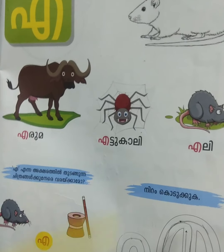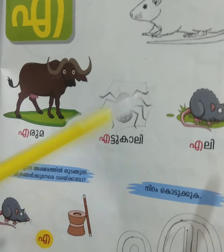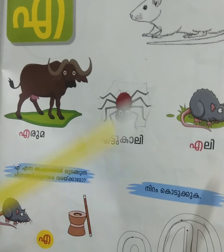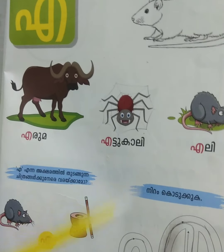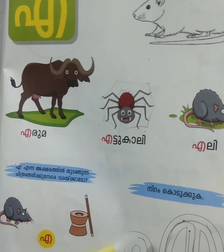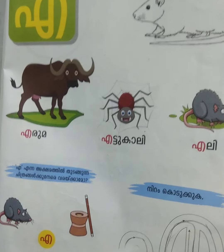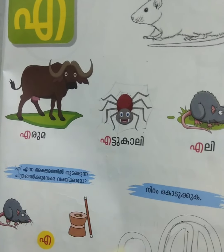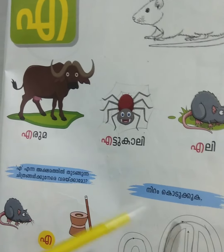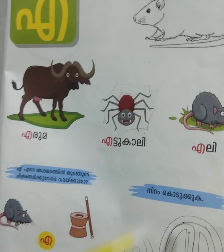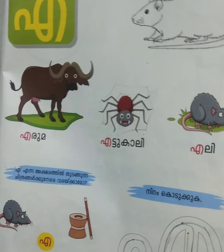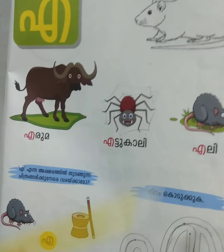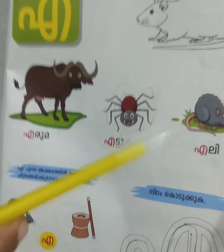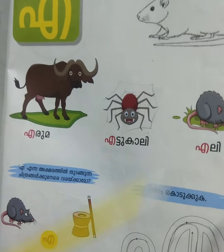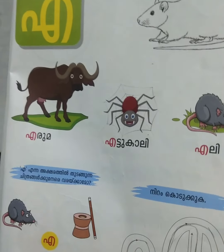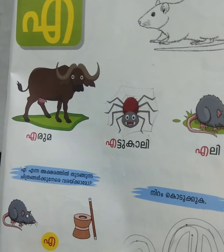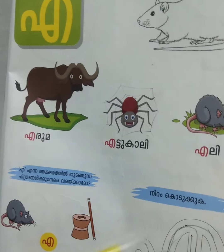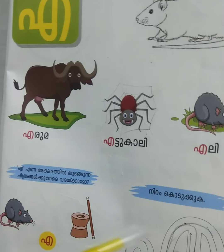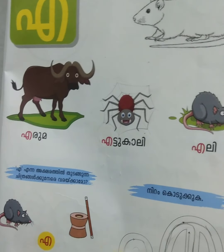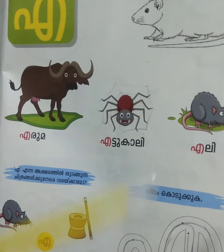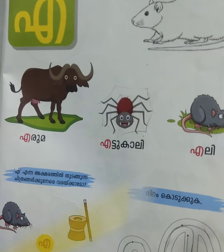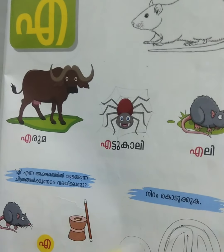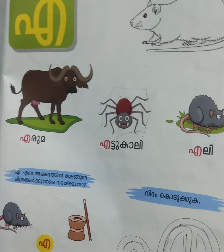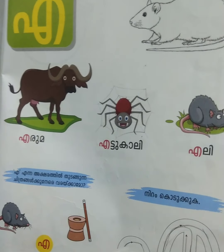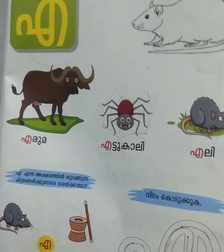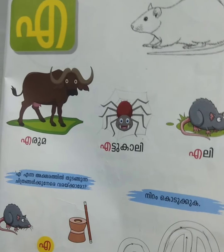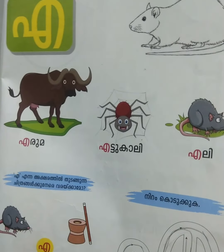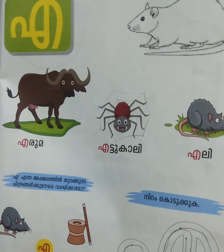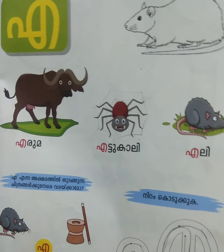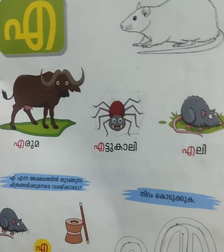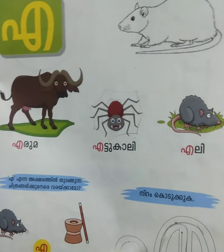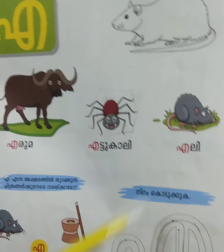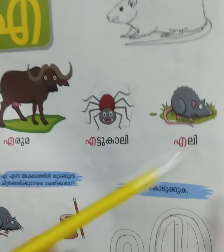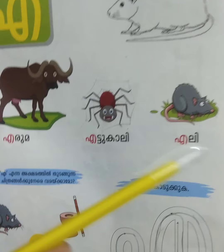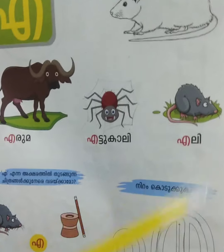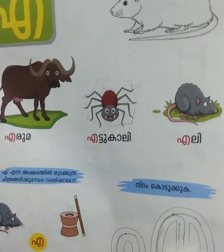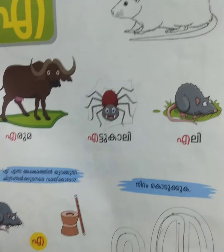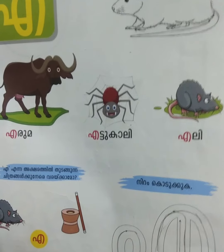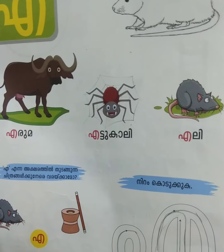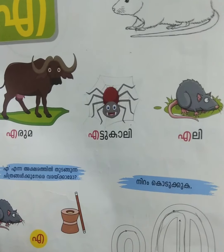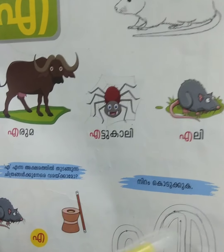അല്ലെ, പറഞ്ഞോണ്ട്. എ ആണ് നമ്മൾ ഇന്ന് പഠിച്ച അക്ഷരം. അപ്പൊ ഈ എക്ക് നമ്മൾ എന്ത് ചെയ്യുക, നിറം കൊടുക്കുക